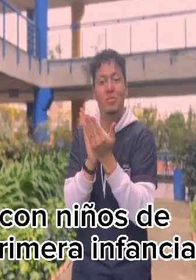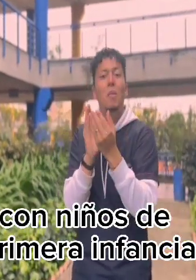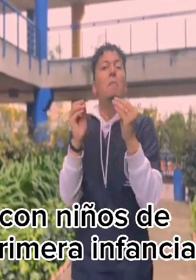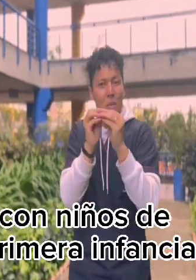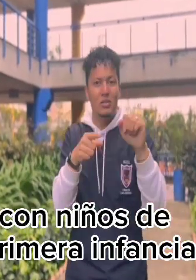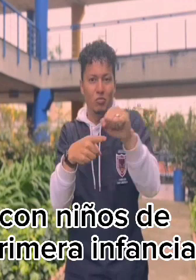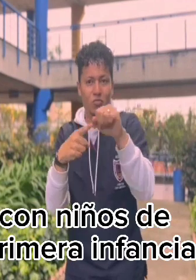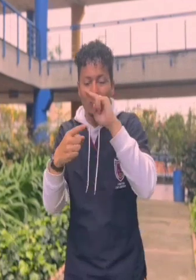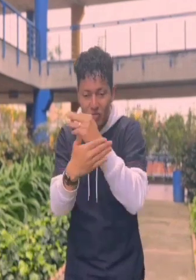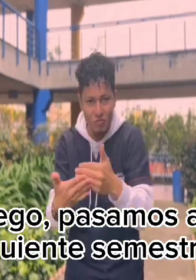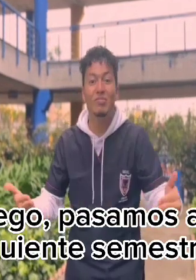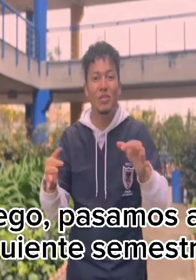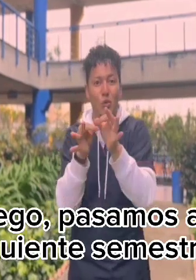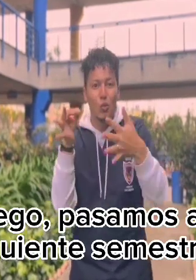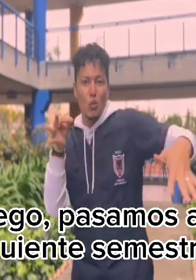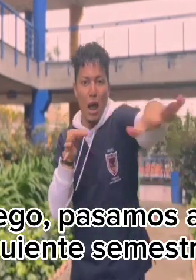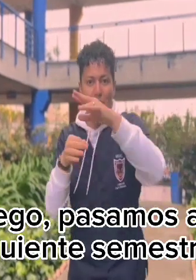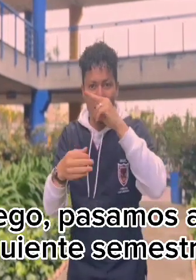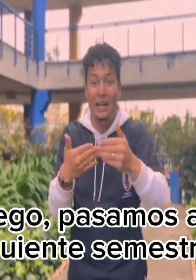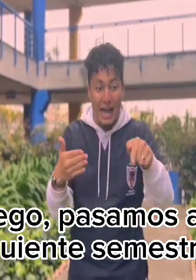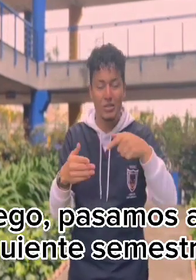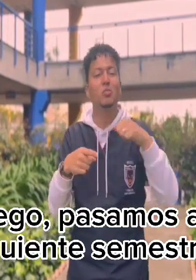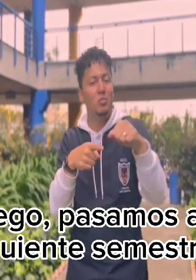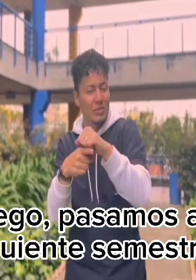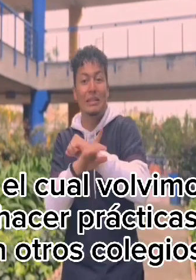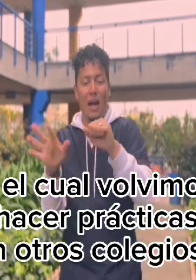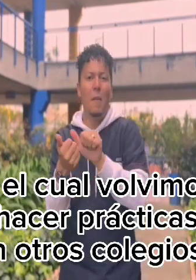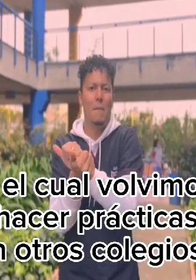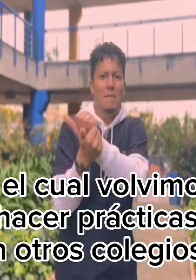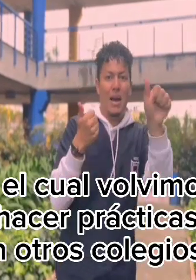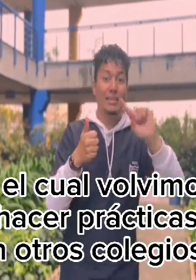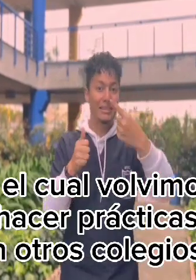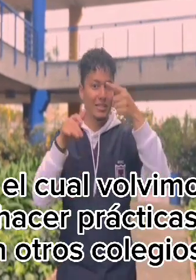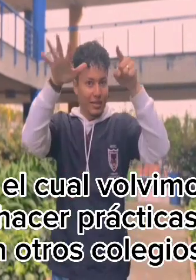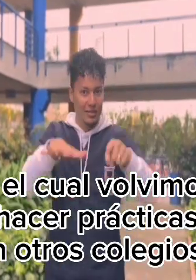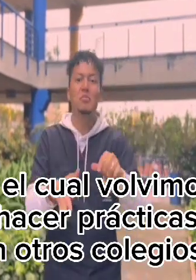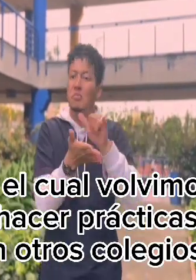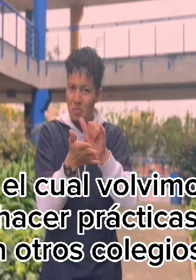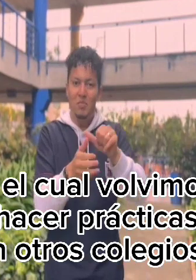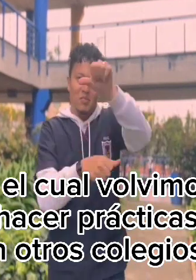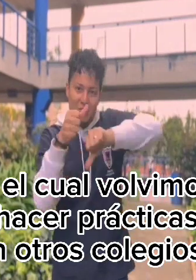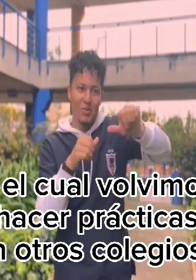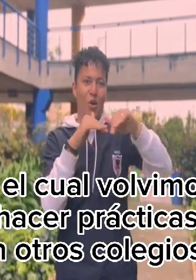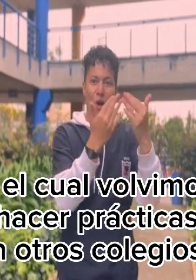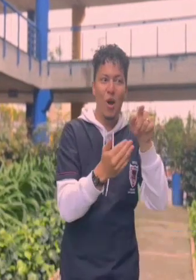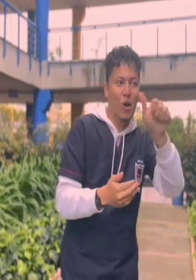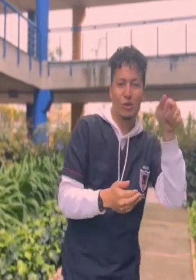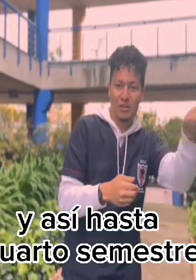primera infancia. Luego pasamos al siguiente semestre, en el cual volvimos a hacer prácticas en otros colegios. Y